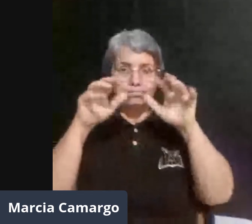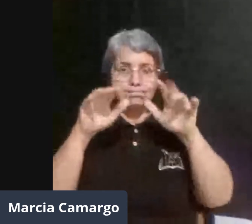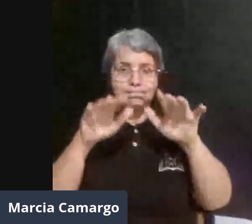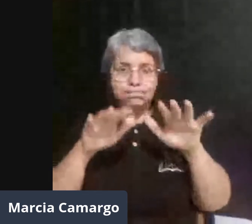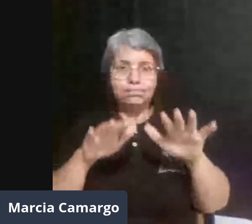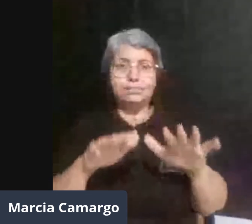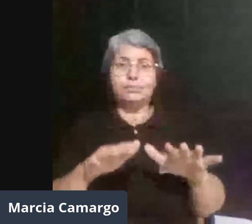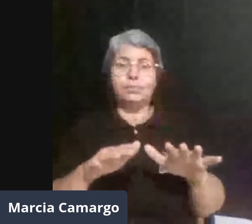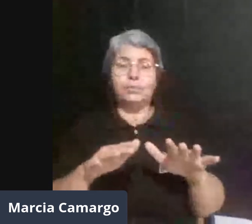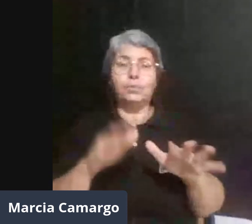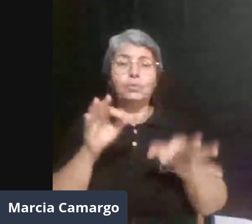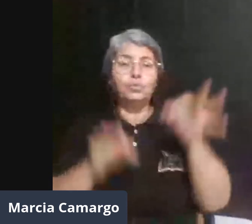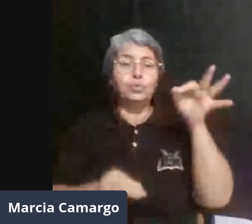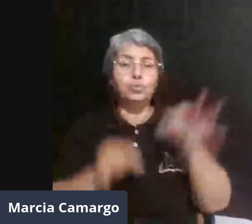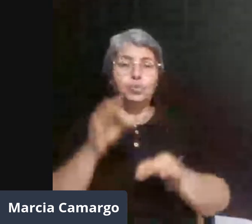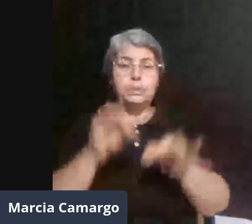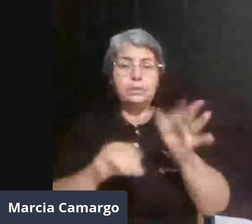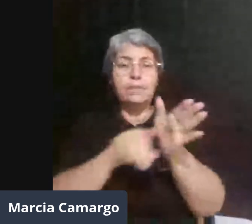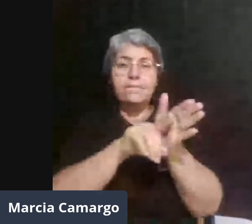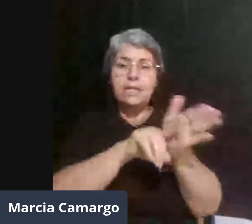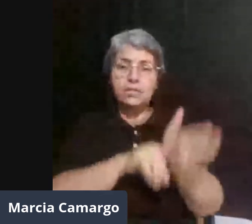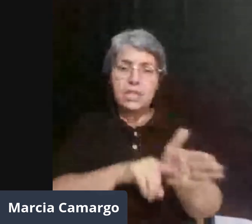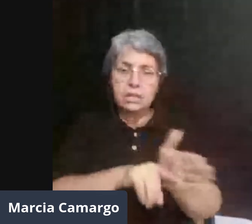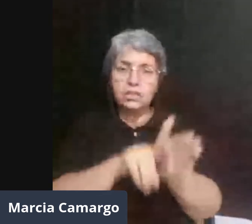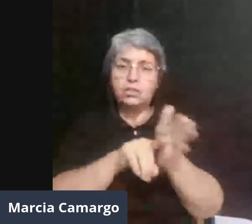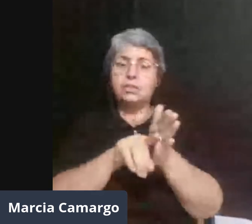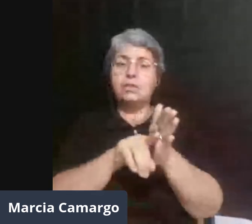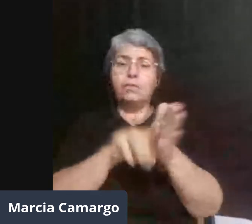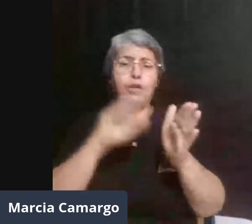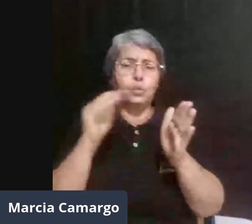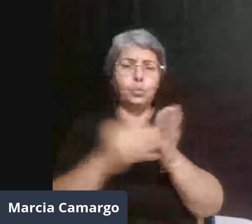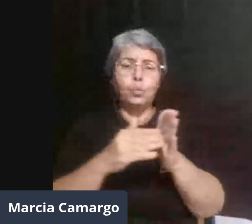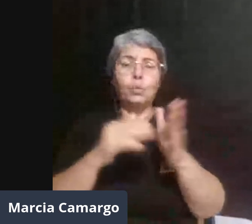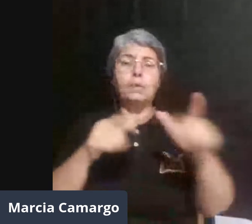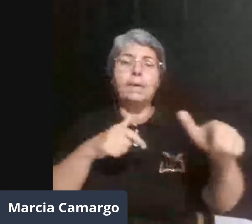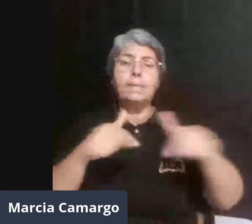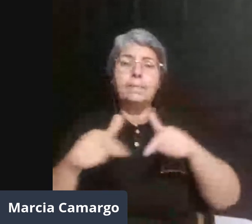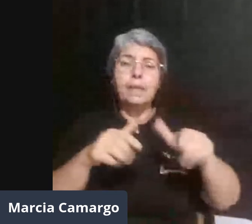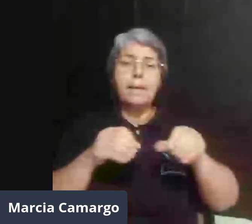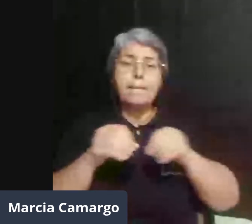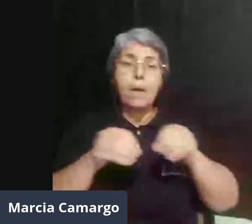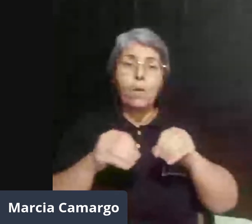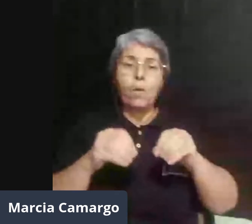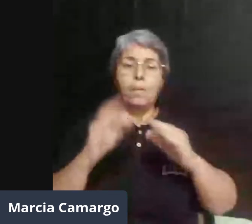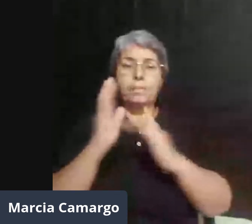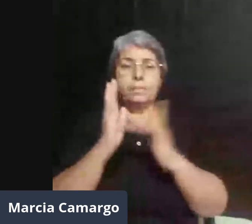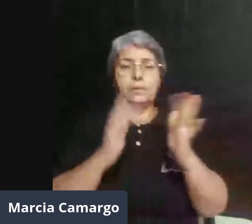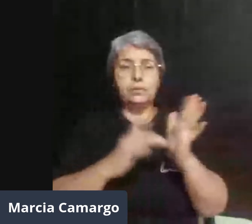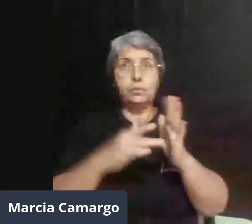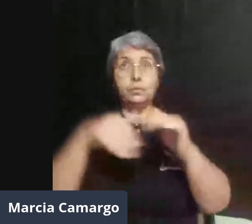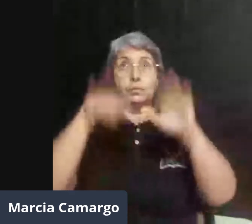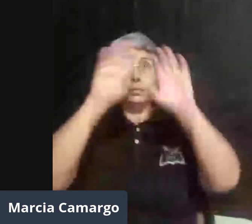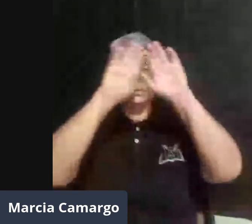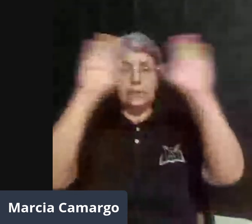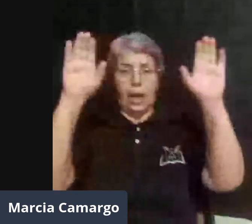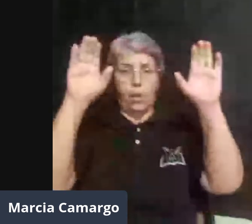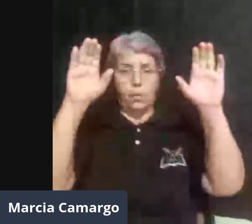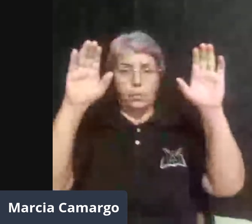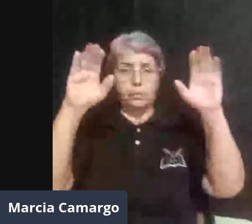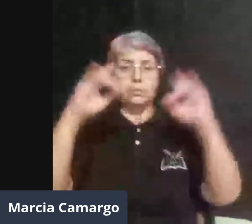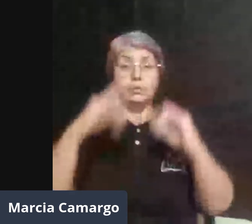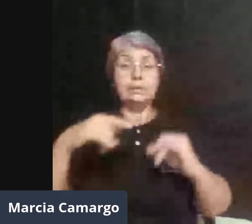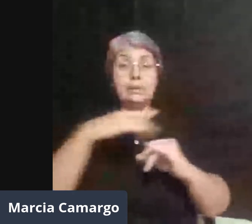e tudo mais que envolve o trabalho de Jesus Cristo no lugar santíssimo do santuário celestial.